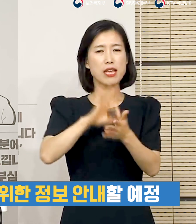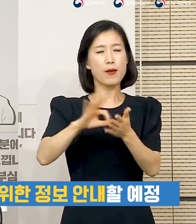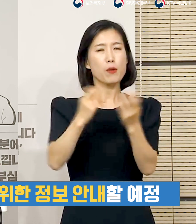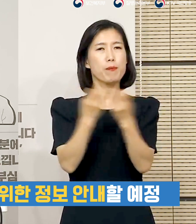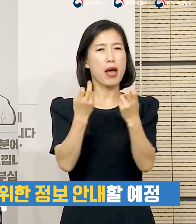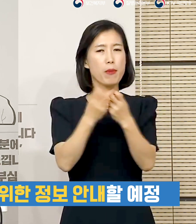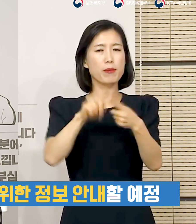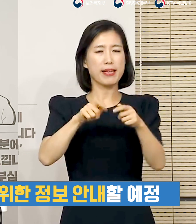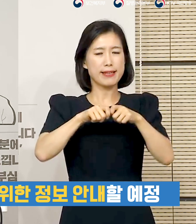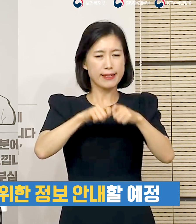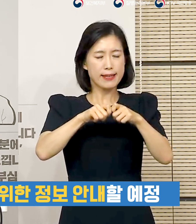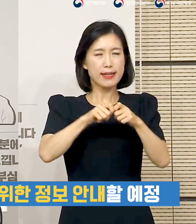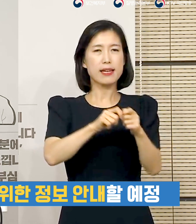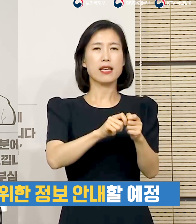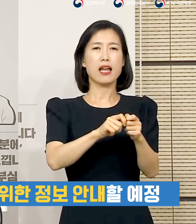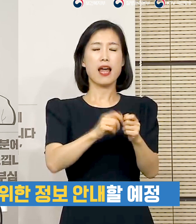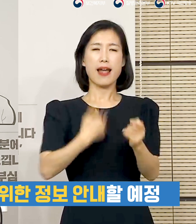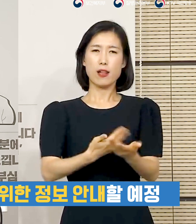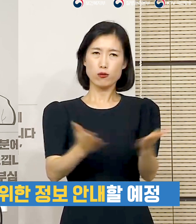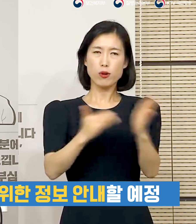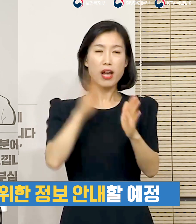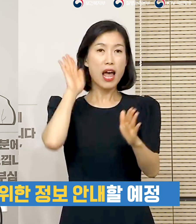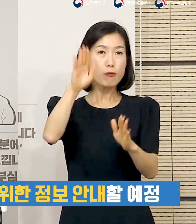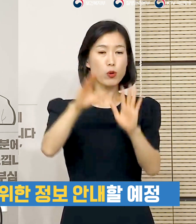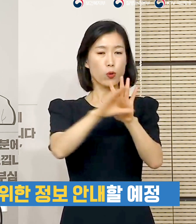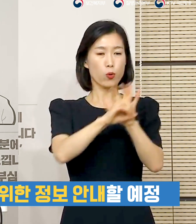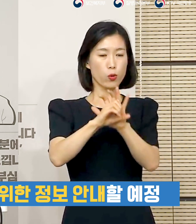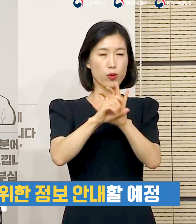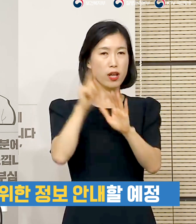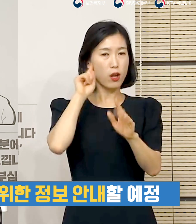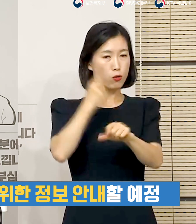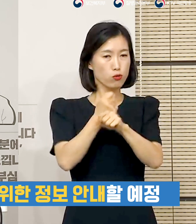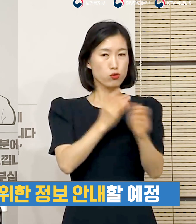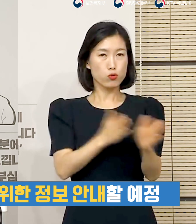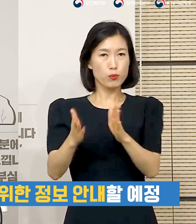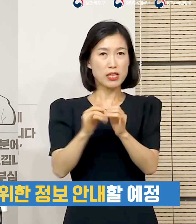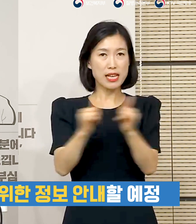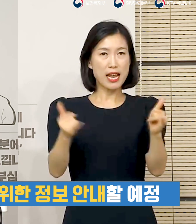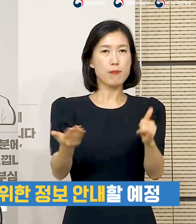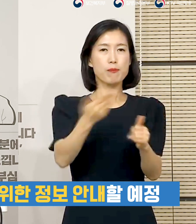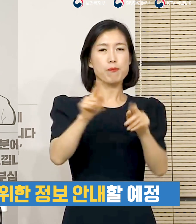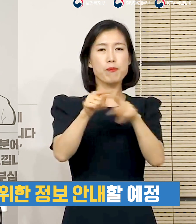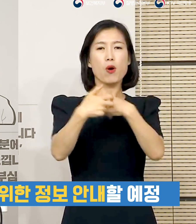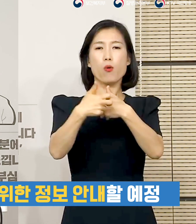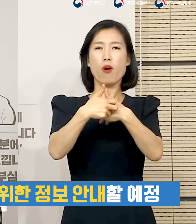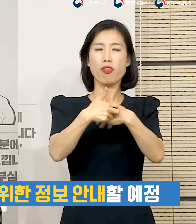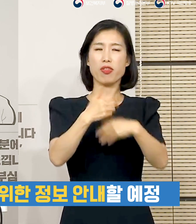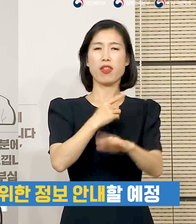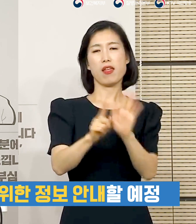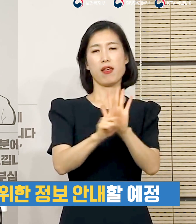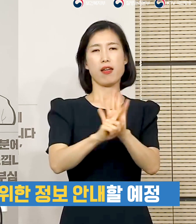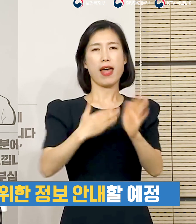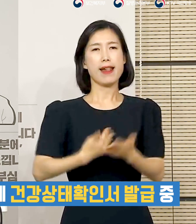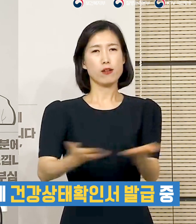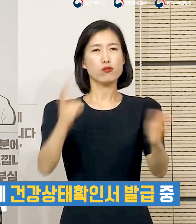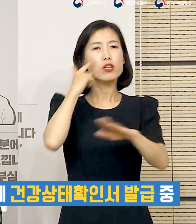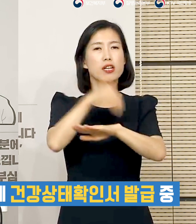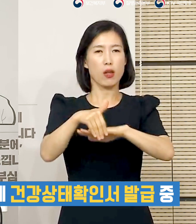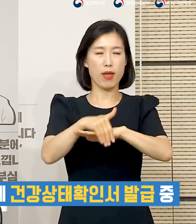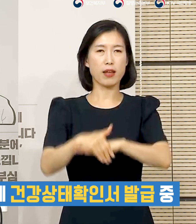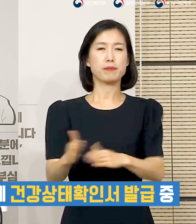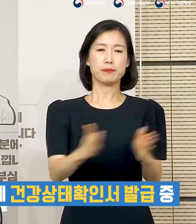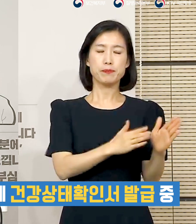안내하여 코로나19 연구를 준비 중인 산업계나 의학연구계의 이해를 도울 예정입니다.